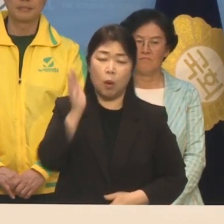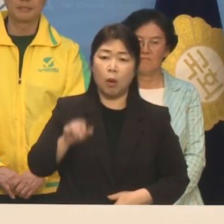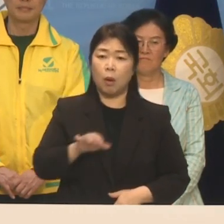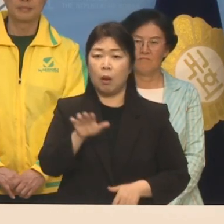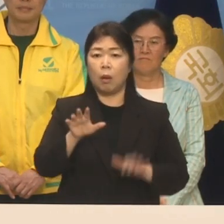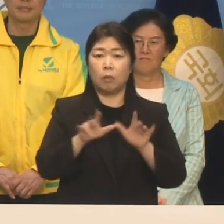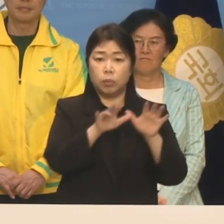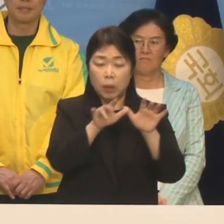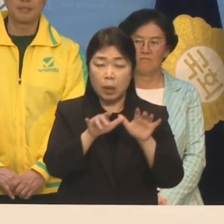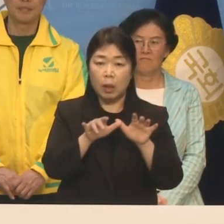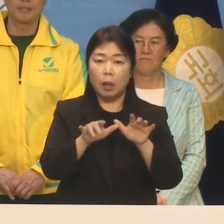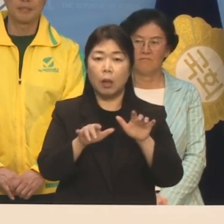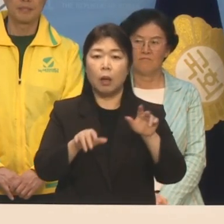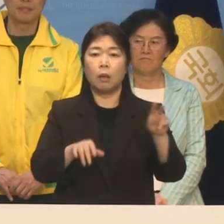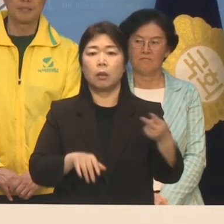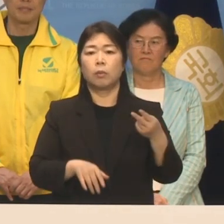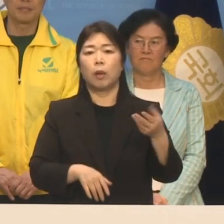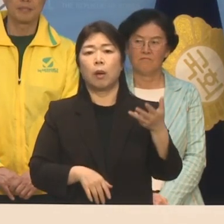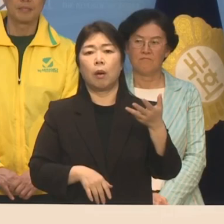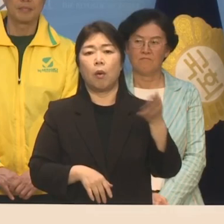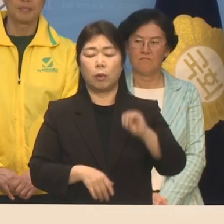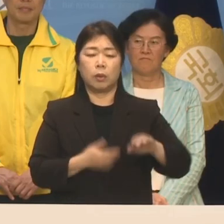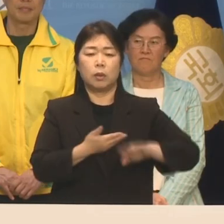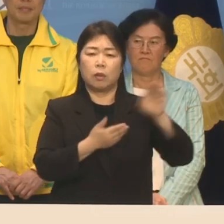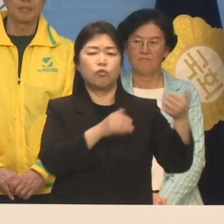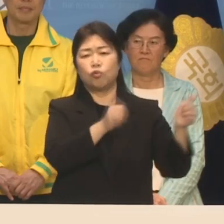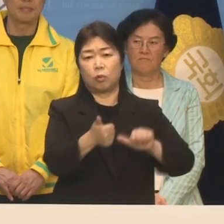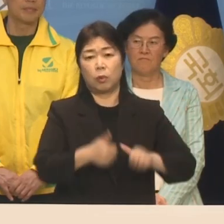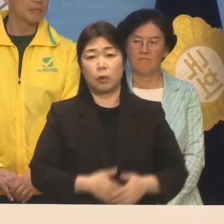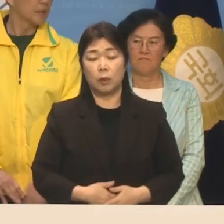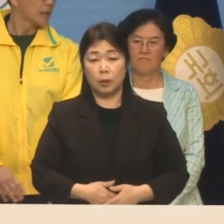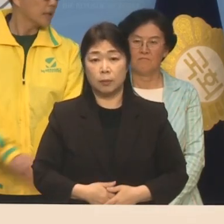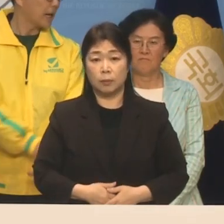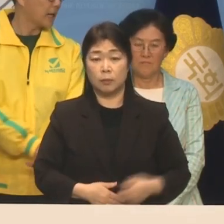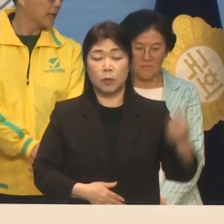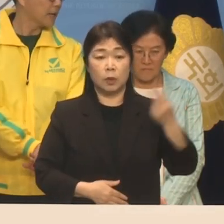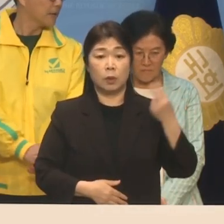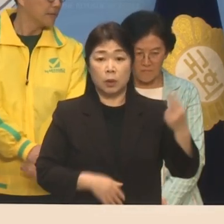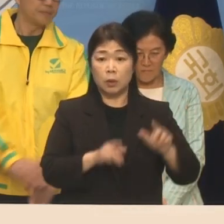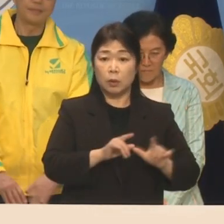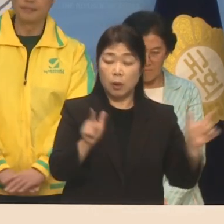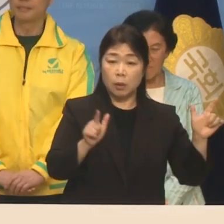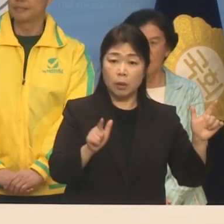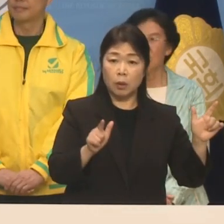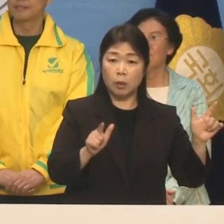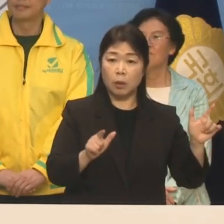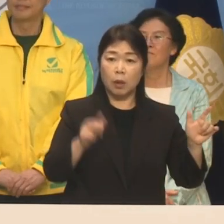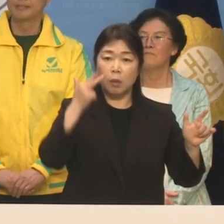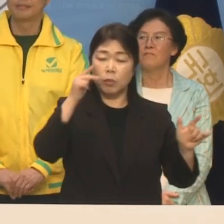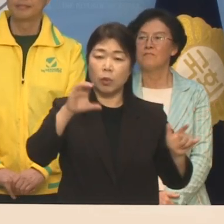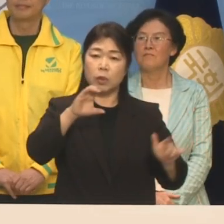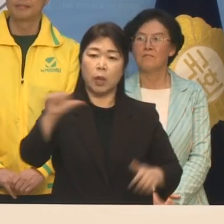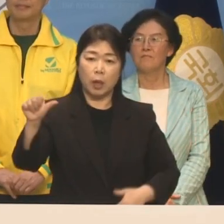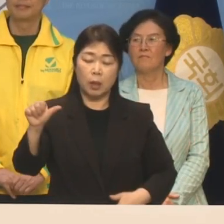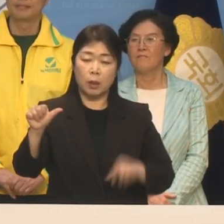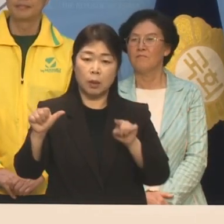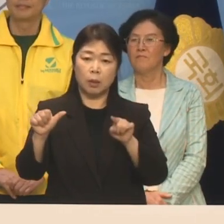2006년도에 미국의 캘리포니아와 오데오 주변의 벌이 40 내지 60%